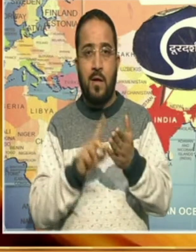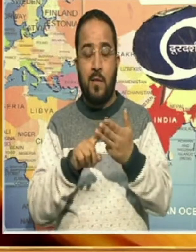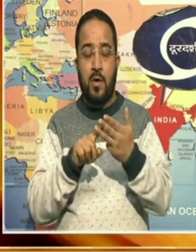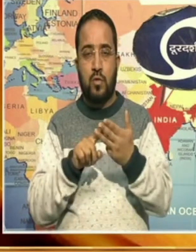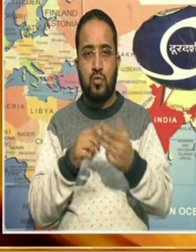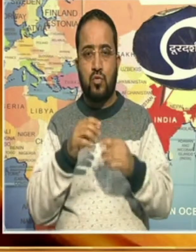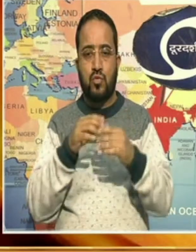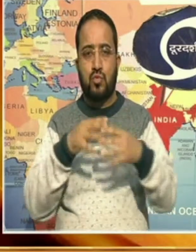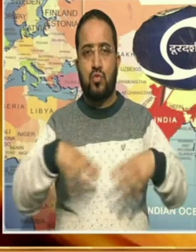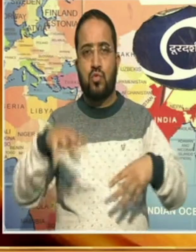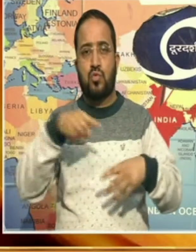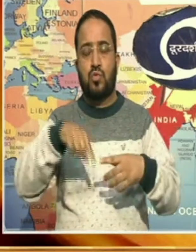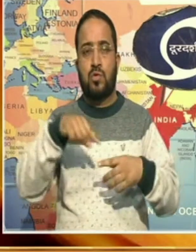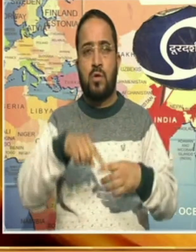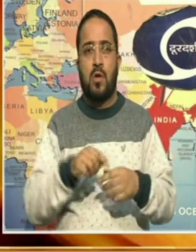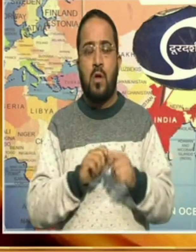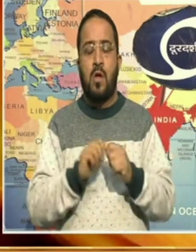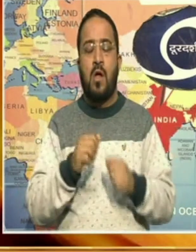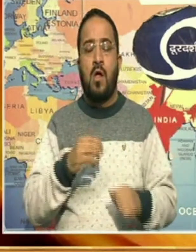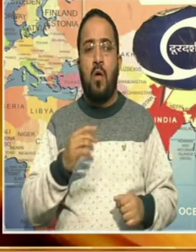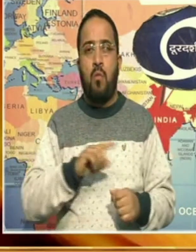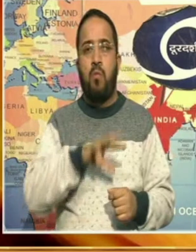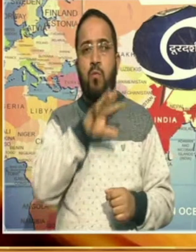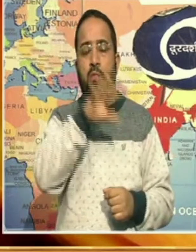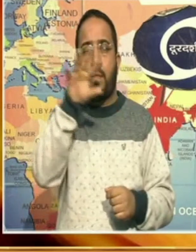مختلف علاقوں میں